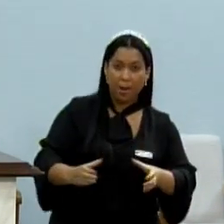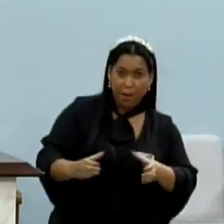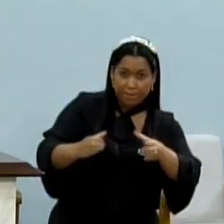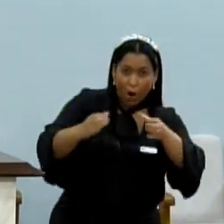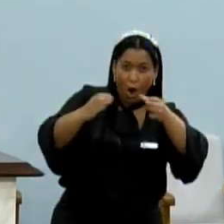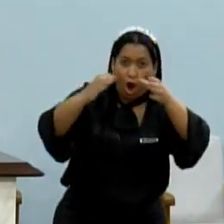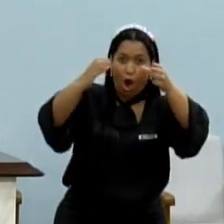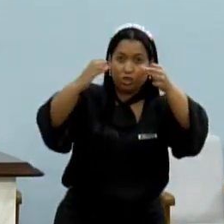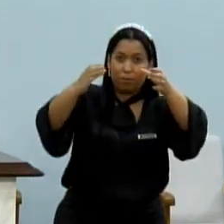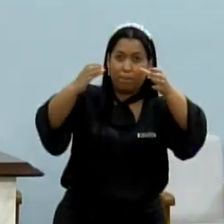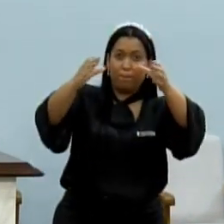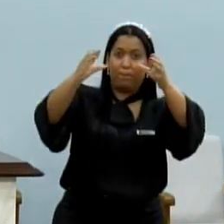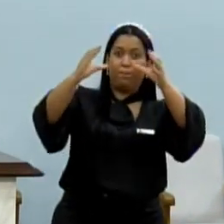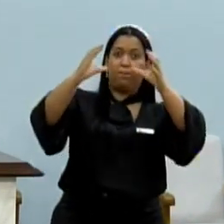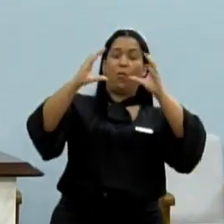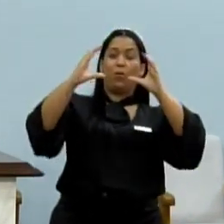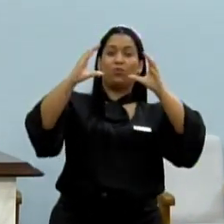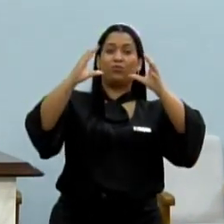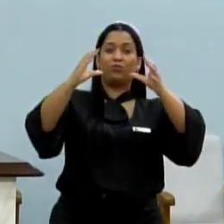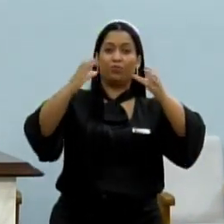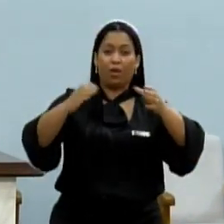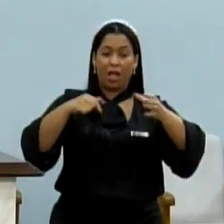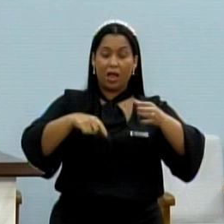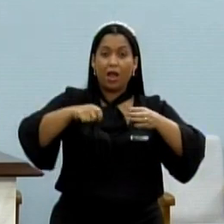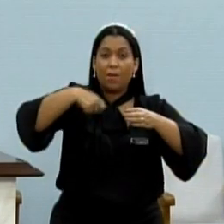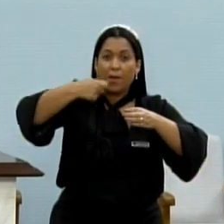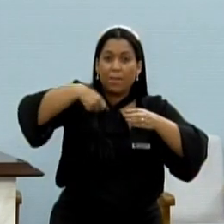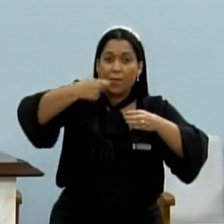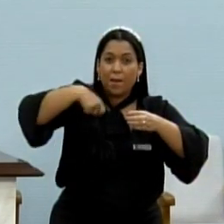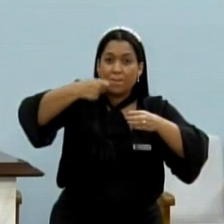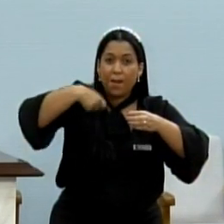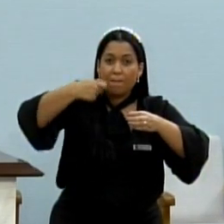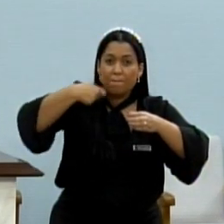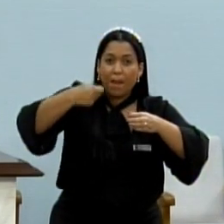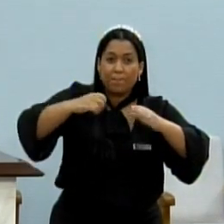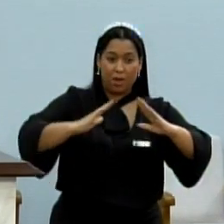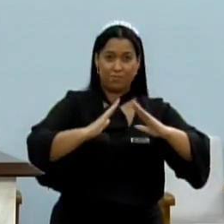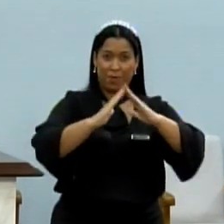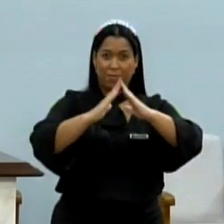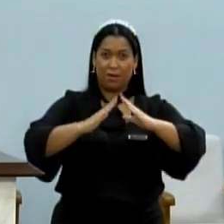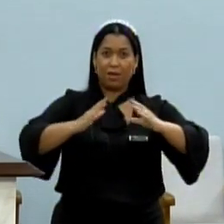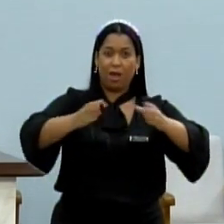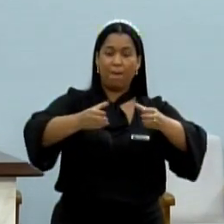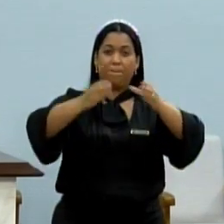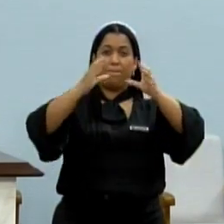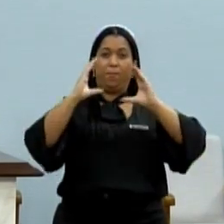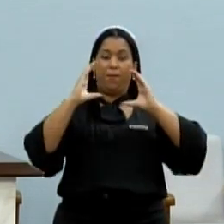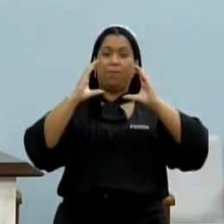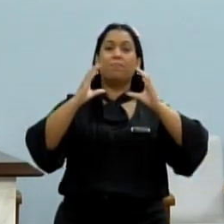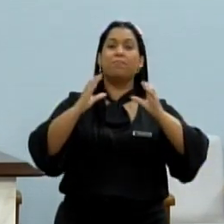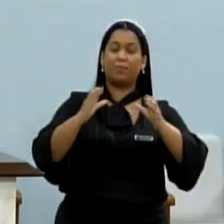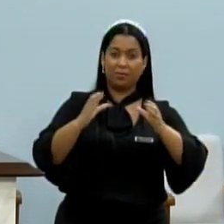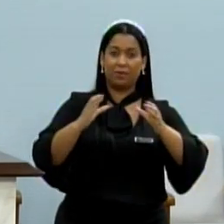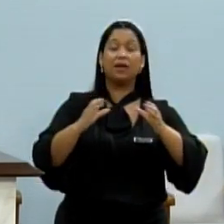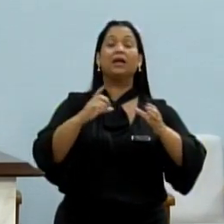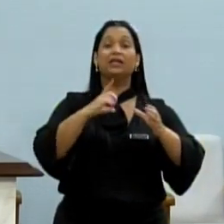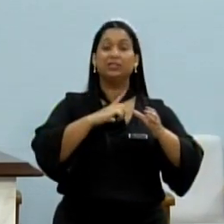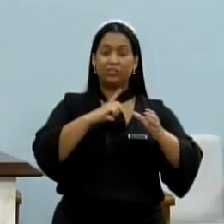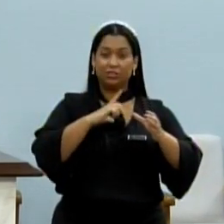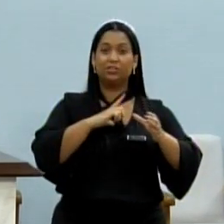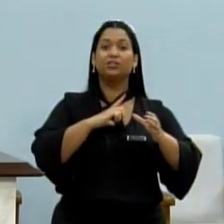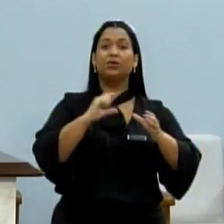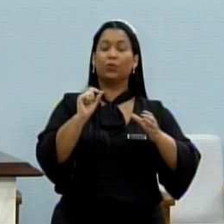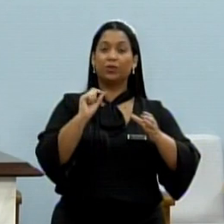que caiu em cima do refeitório na hora em que ele estava fazendo a sua refeição. E esse poste, senhores, tinha